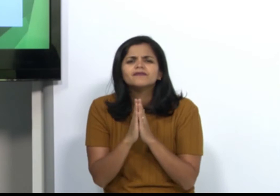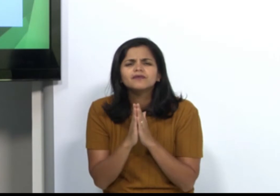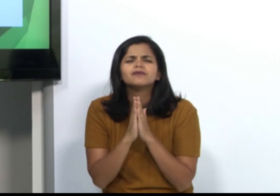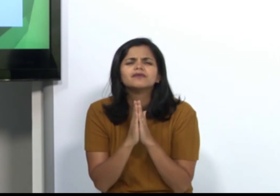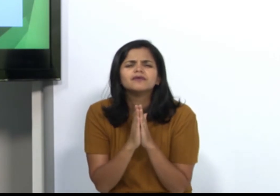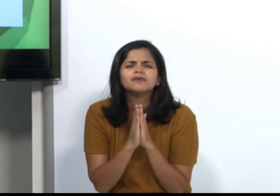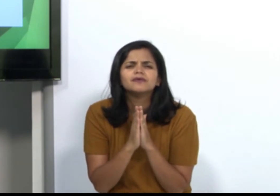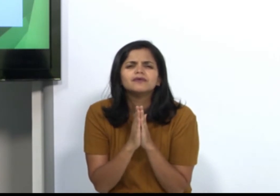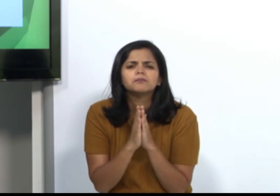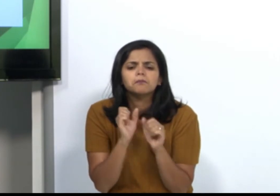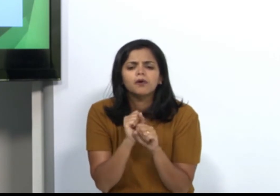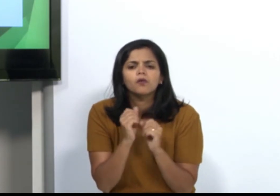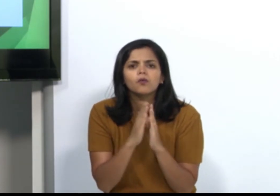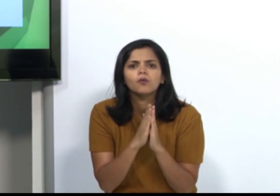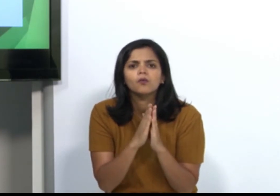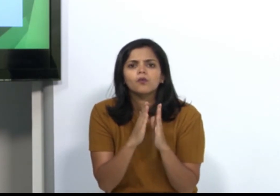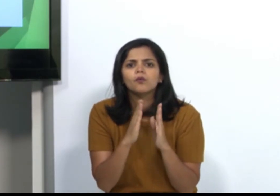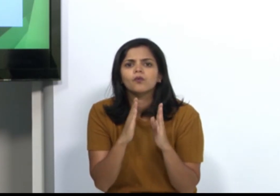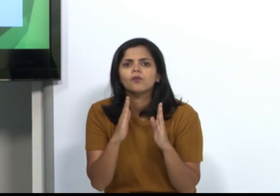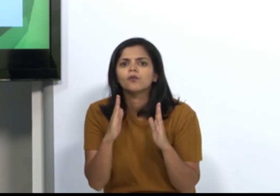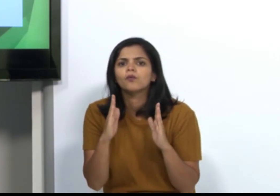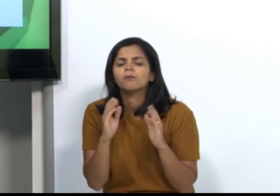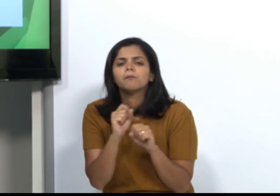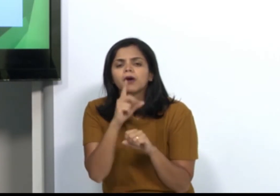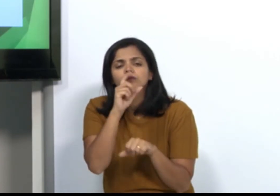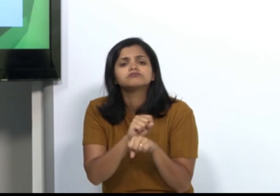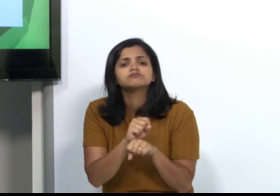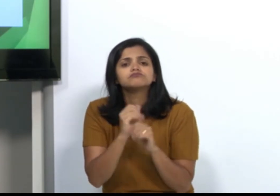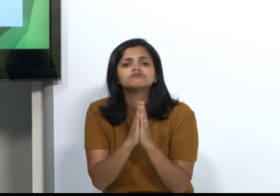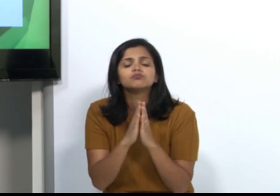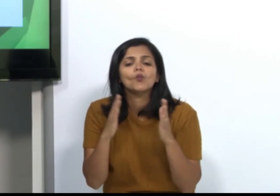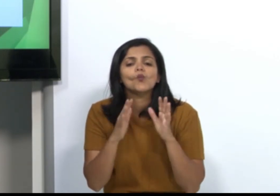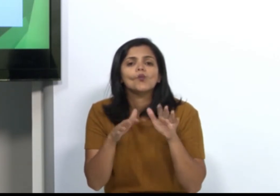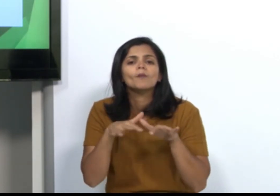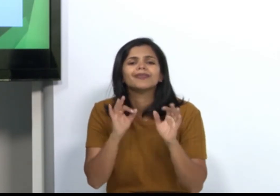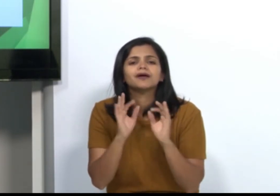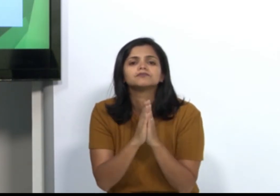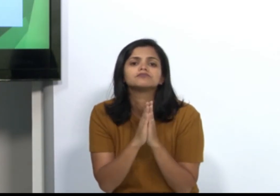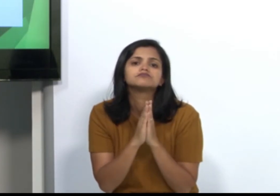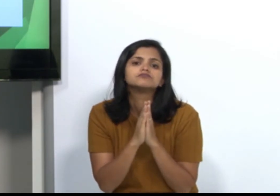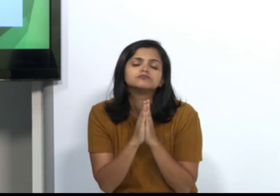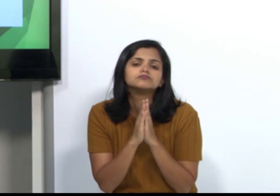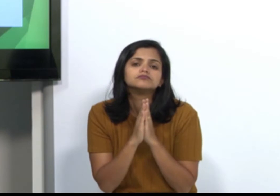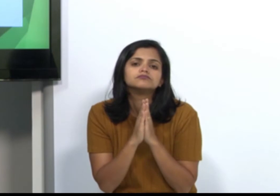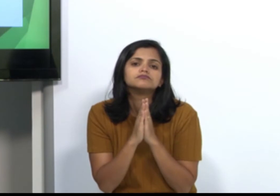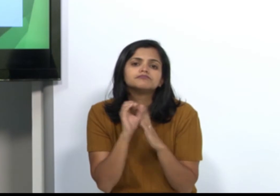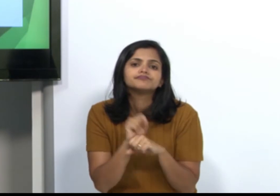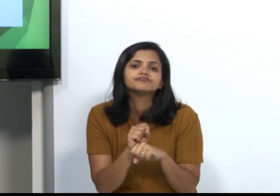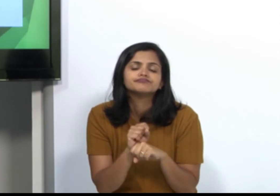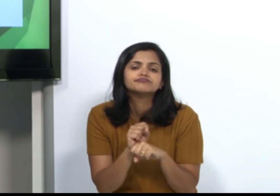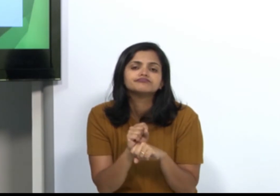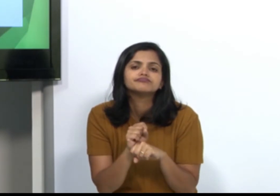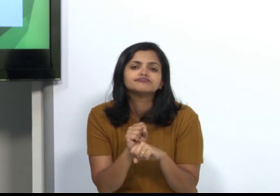favor. Vejam, onde o sinal para? Então aqui, ele parou.